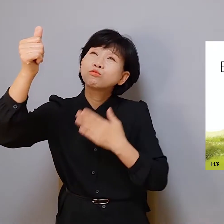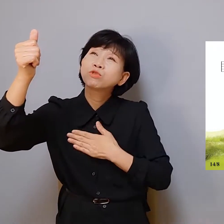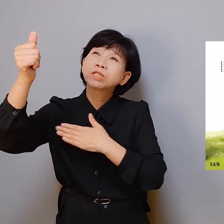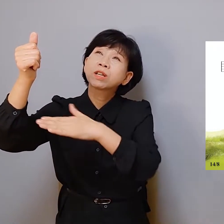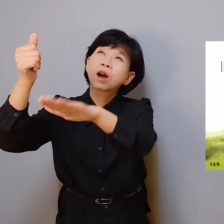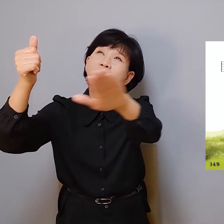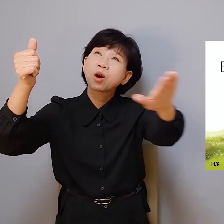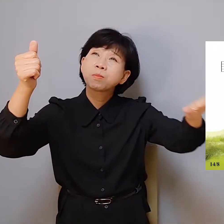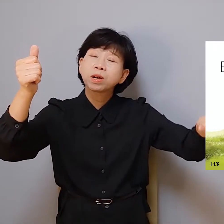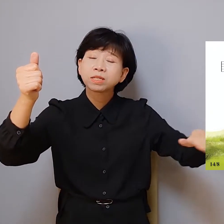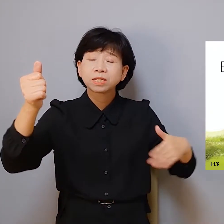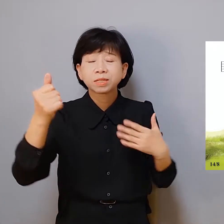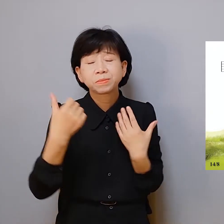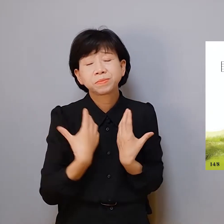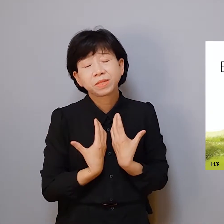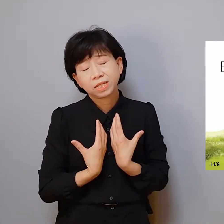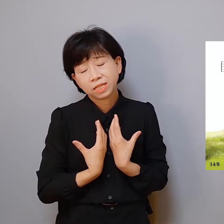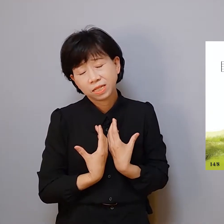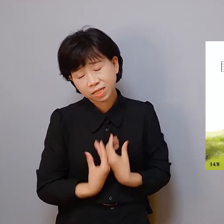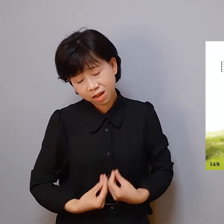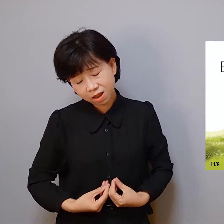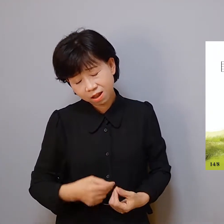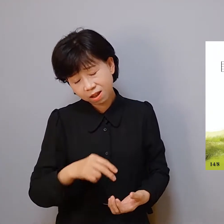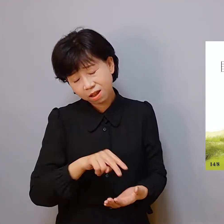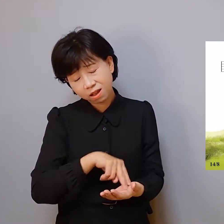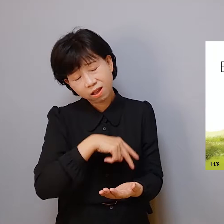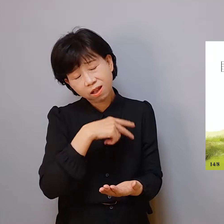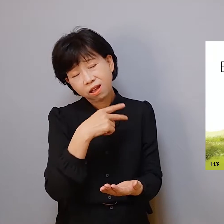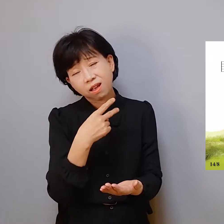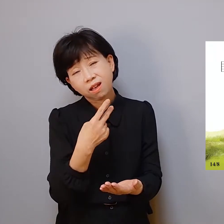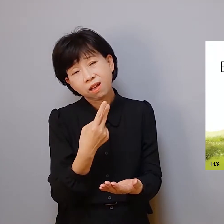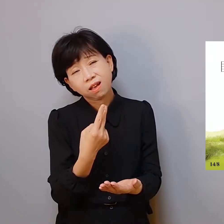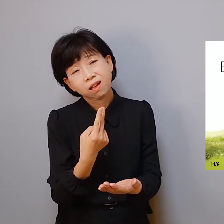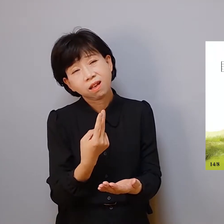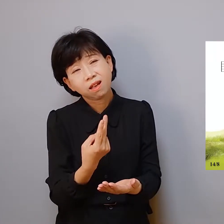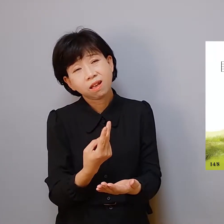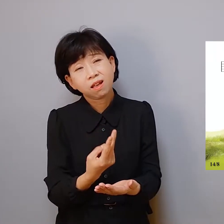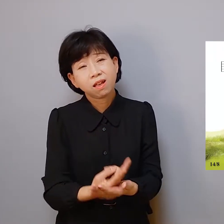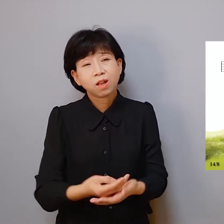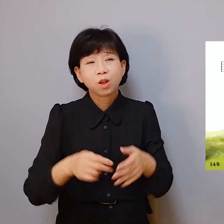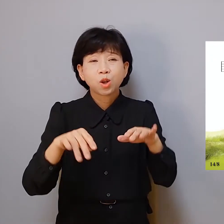주여 우린 넘어집니다.